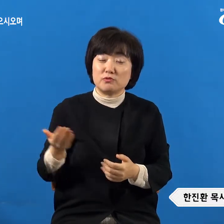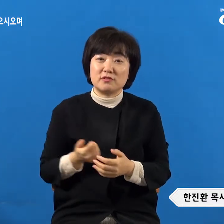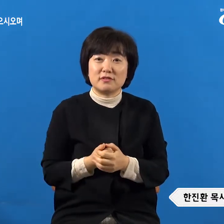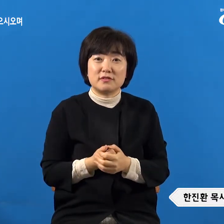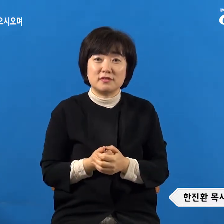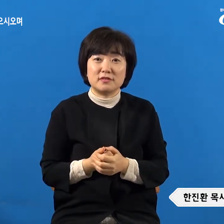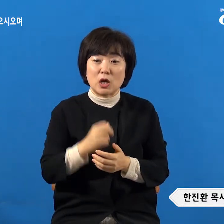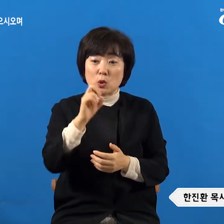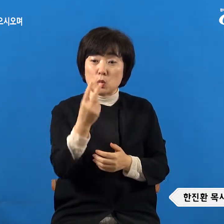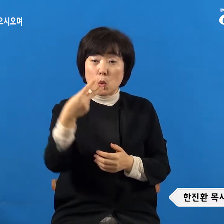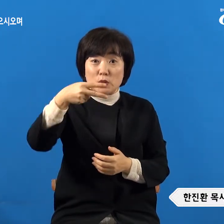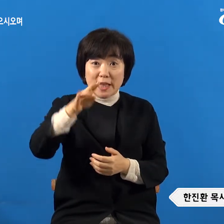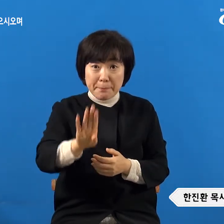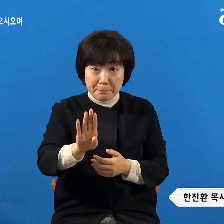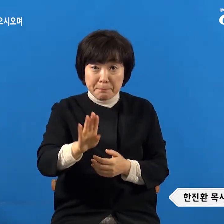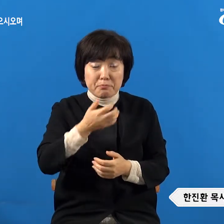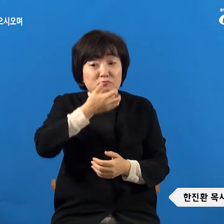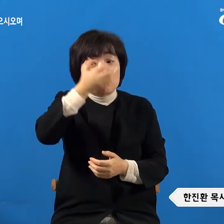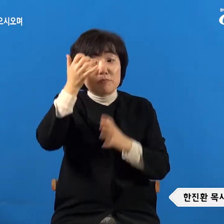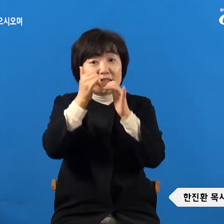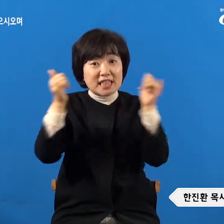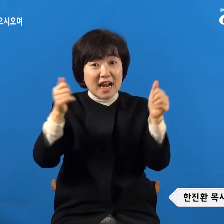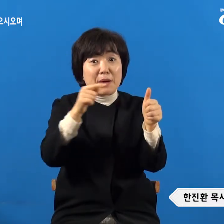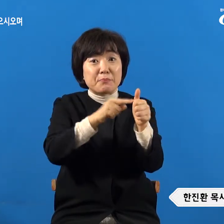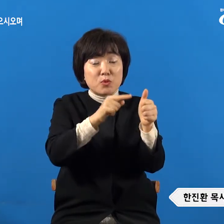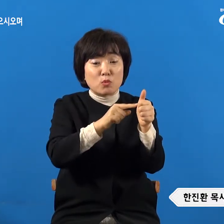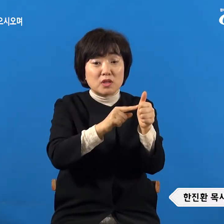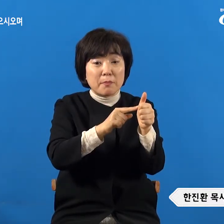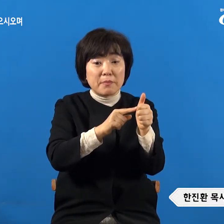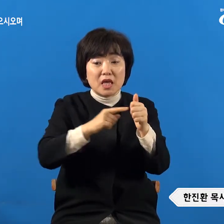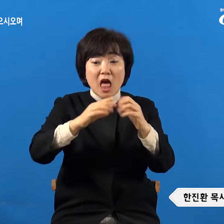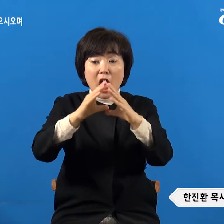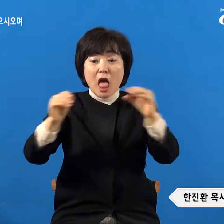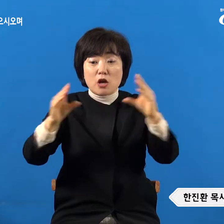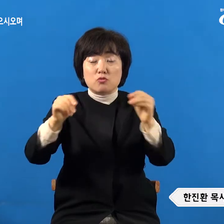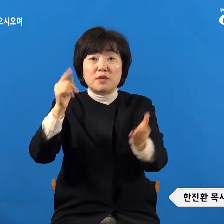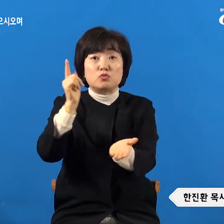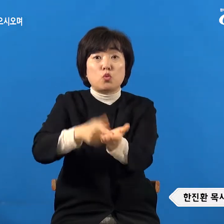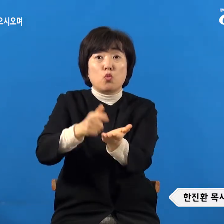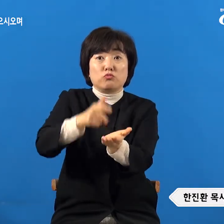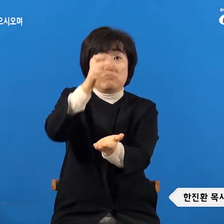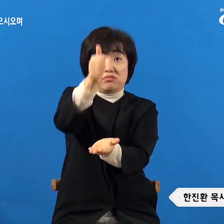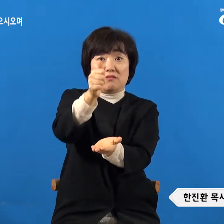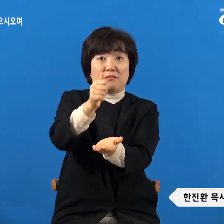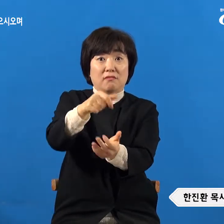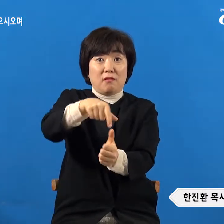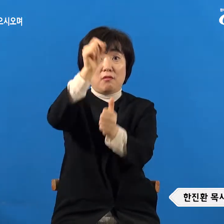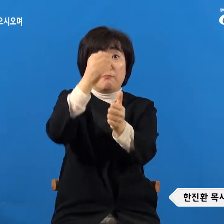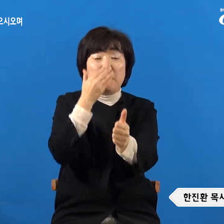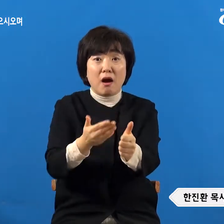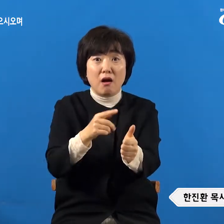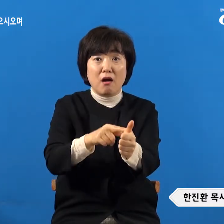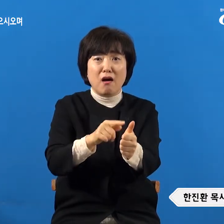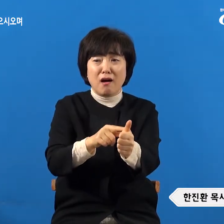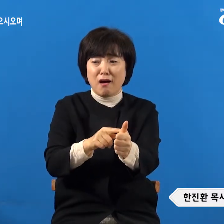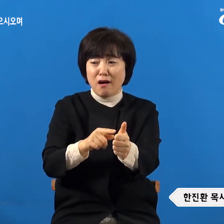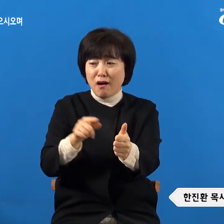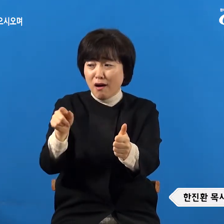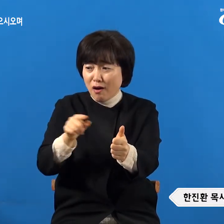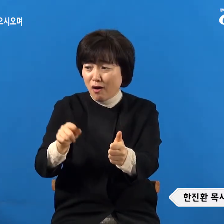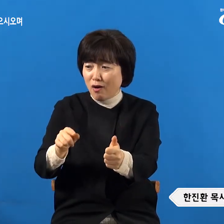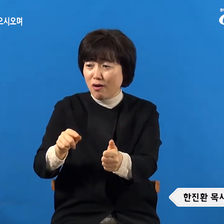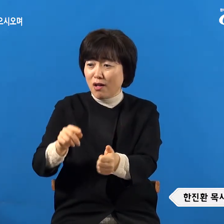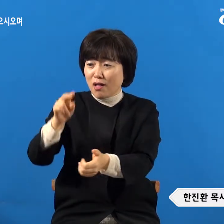여러분, 요셉이 어떻게 애굽의 총리가 될 수 있었습니까? 그냥 떠돌이 노예